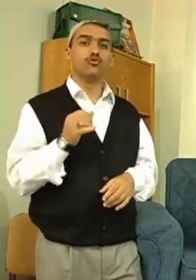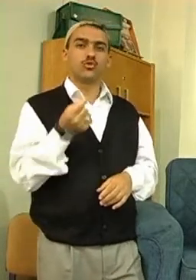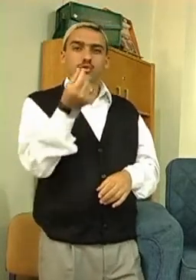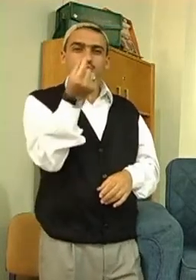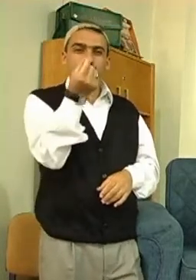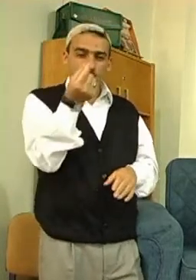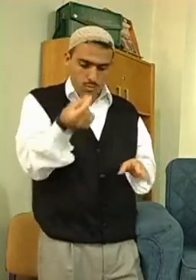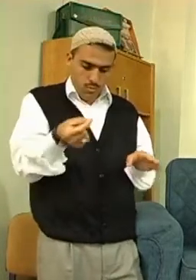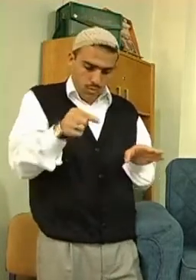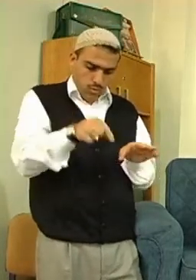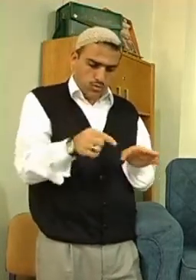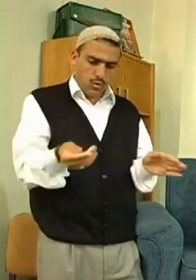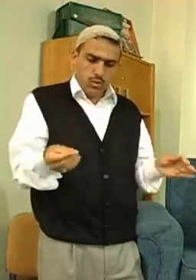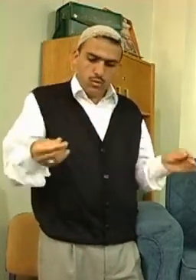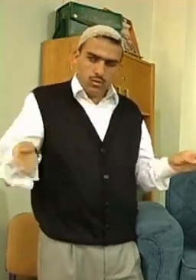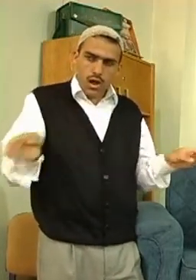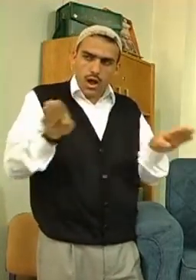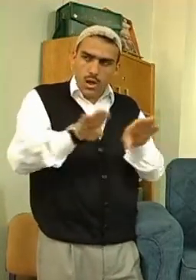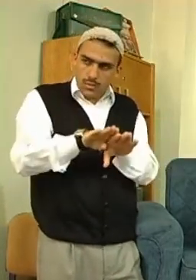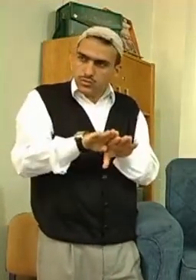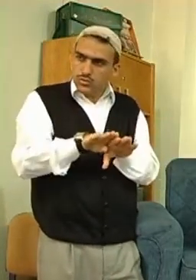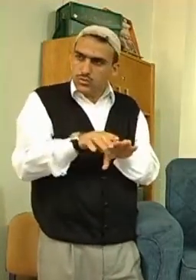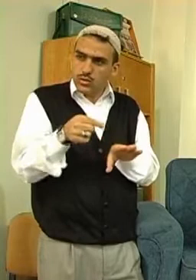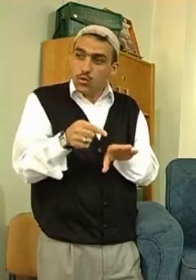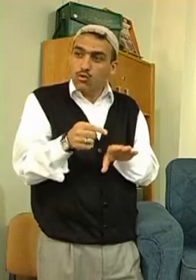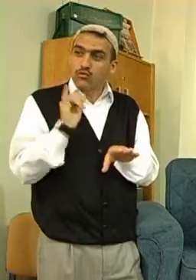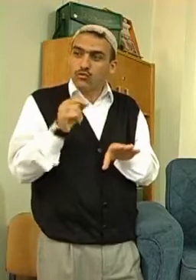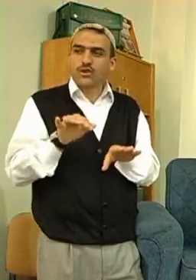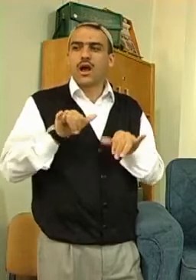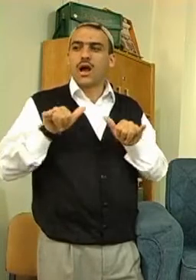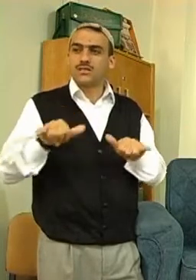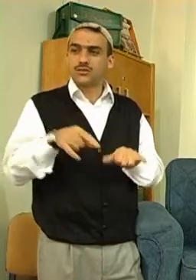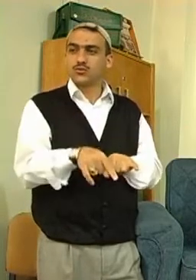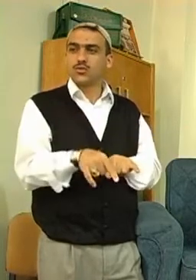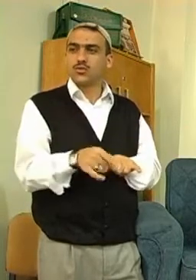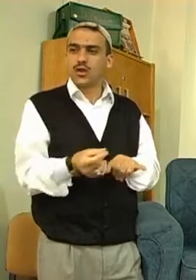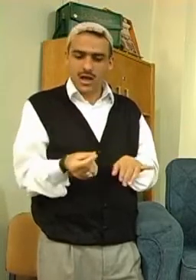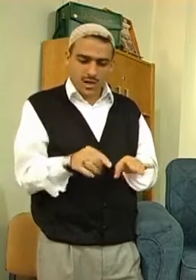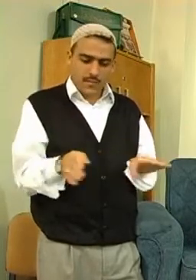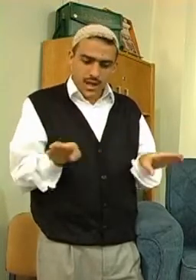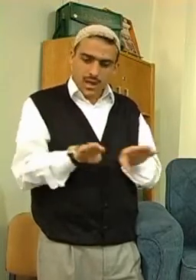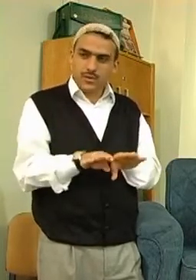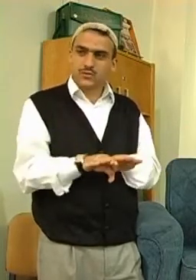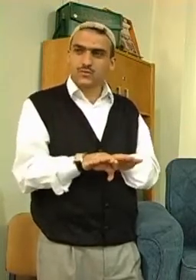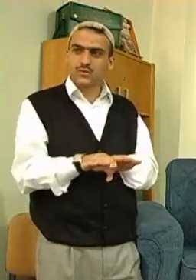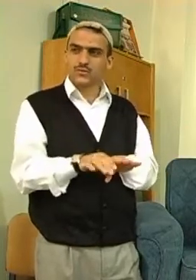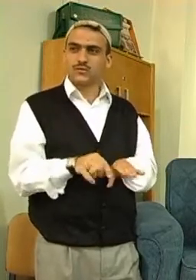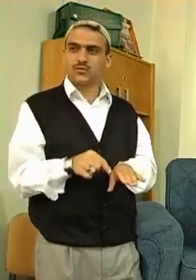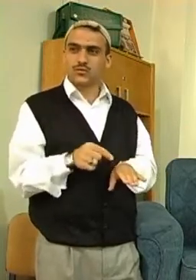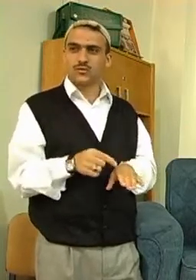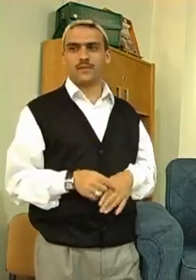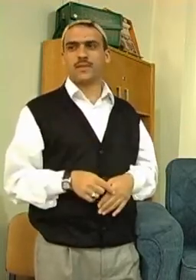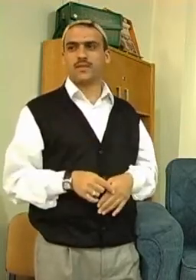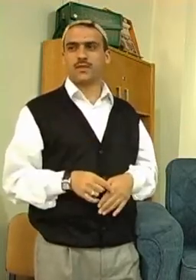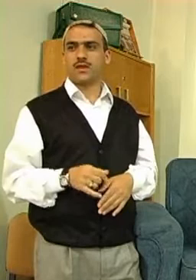Ama bu ıstılah olarak imanı örten, tevhid inancını örten, bütün güzellikleri örten manasına kafir deniyor